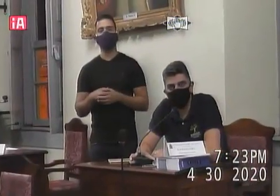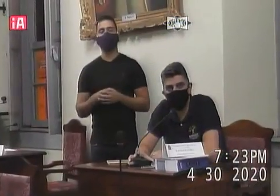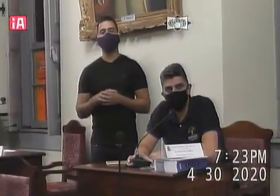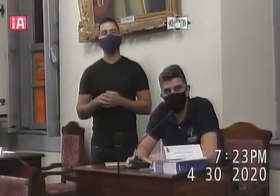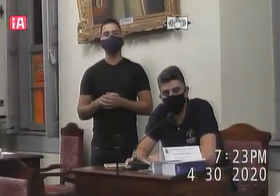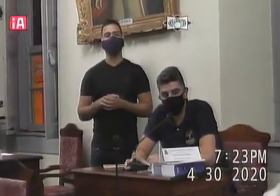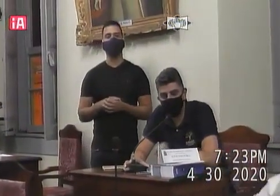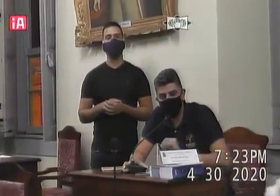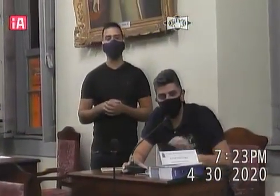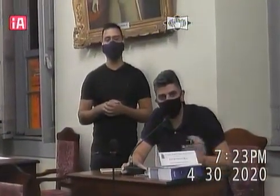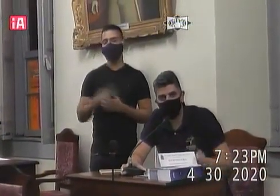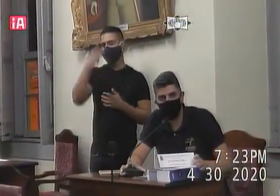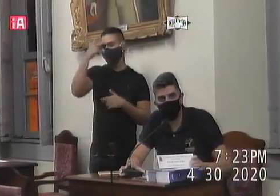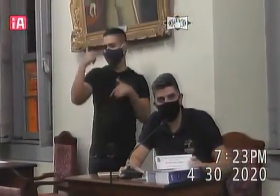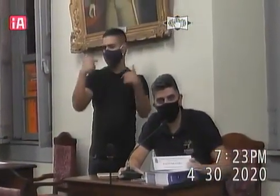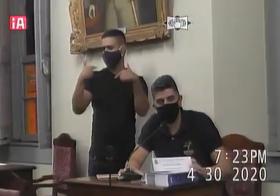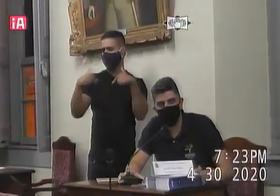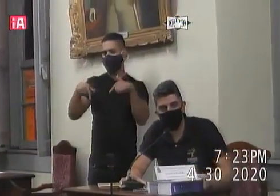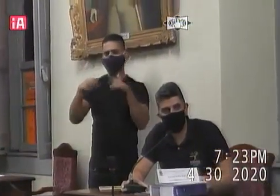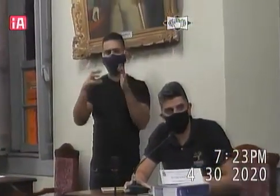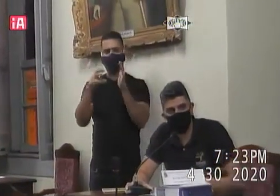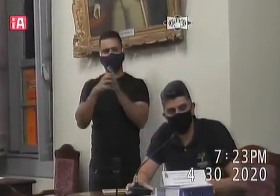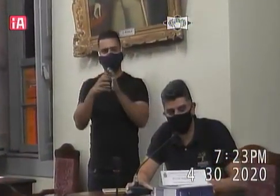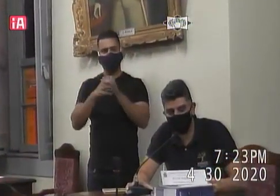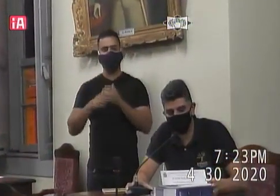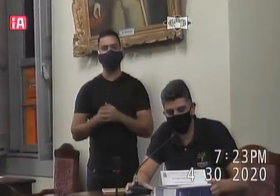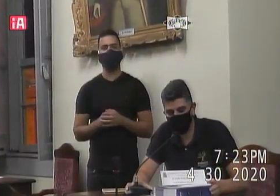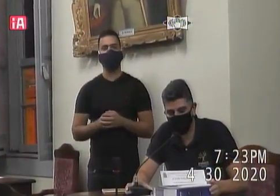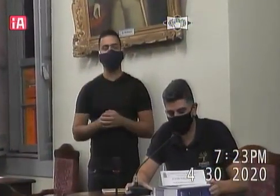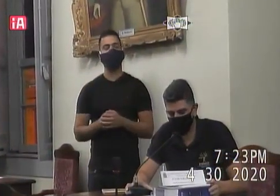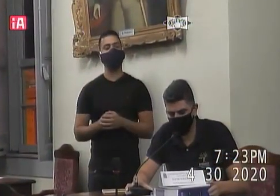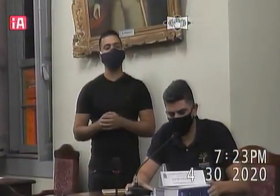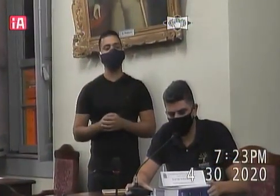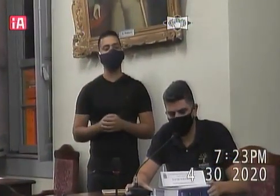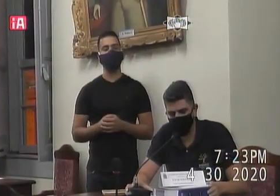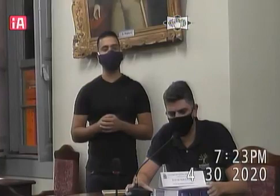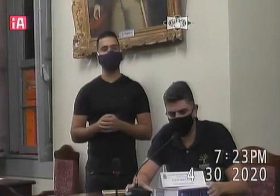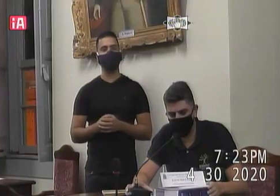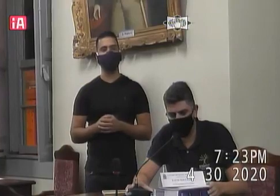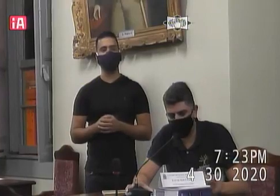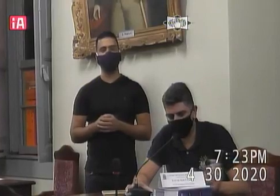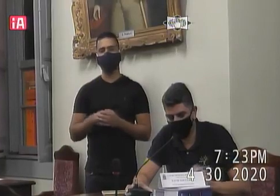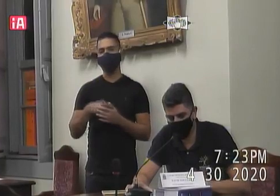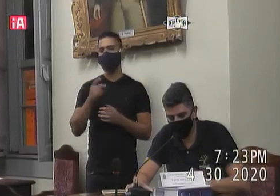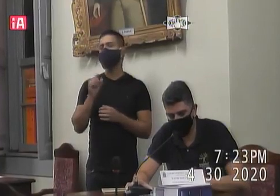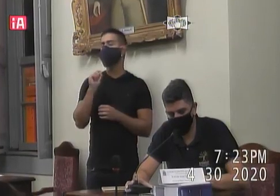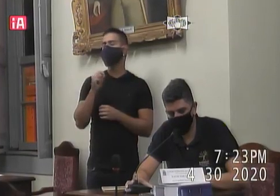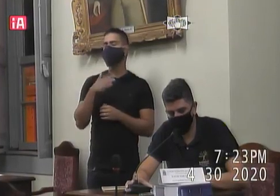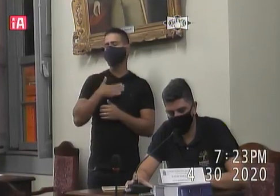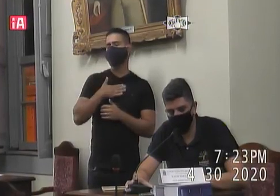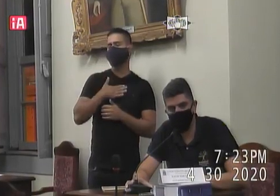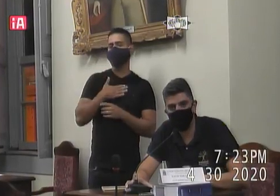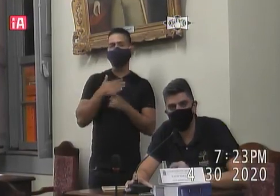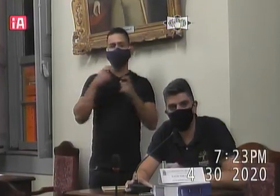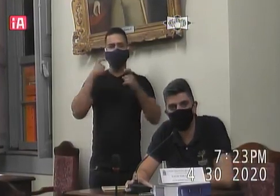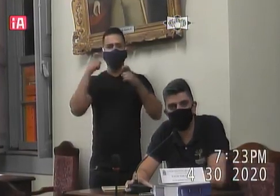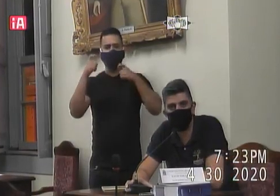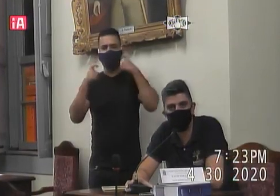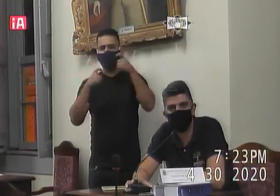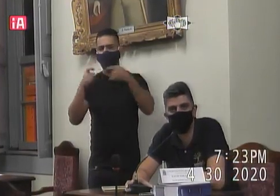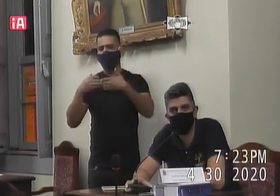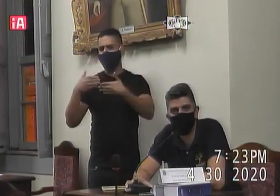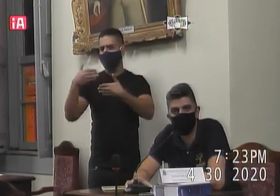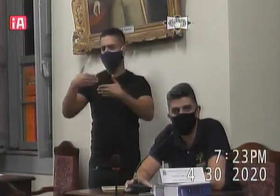vereadores, funcionários da Câmara que aqui estão presentes, dizer da minha preocupação com o avanço